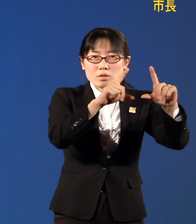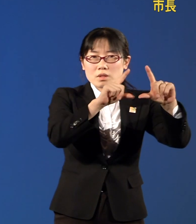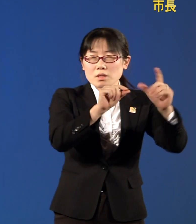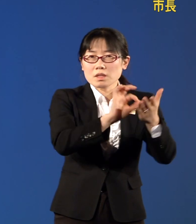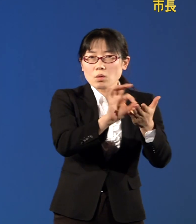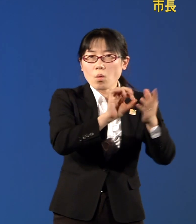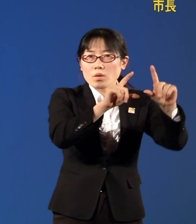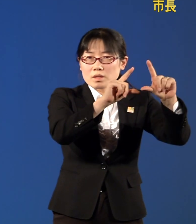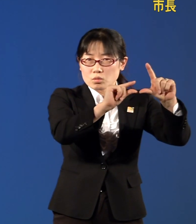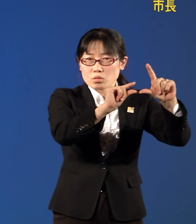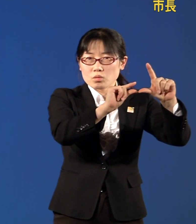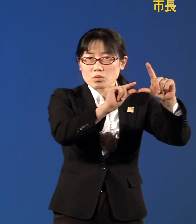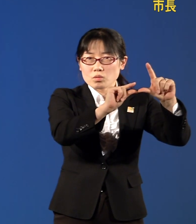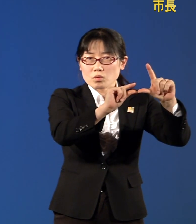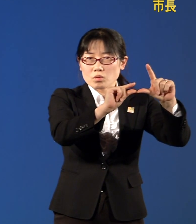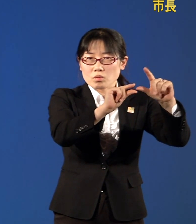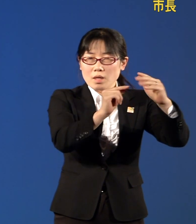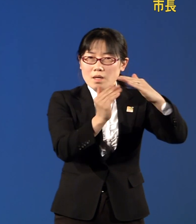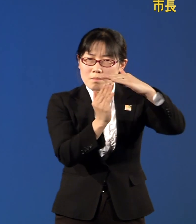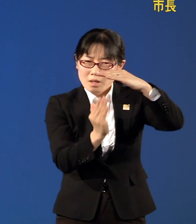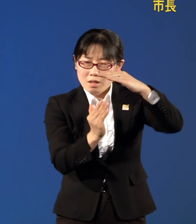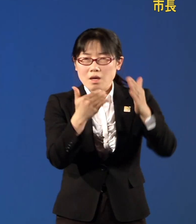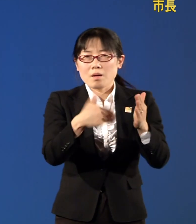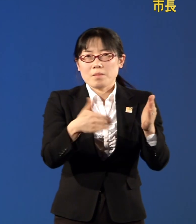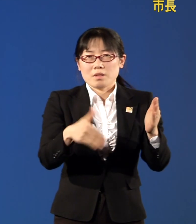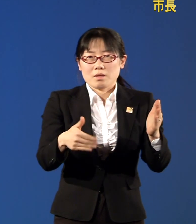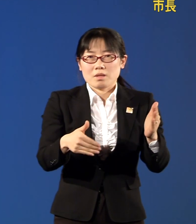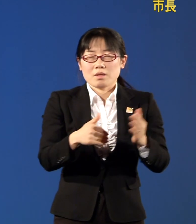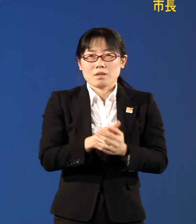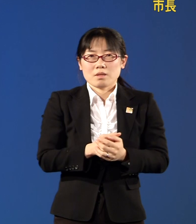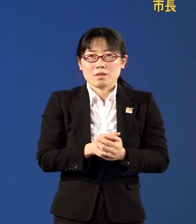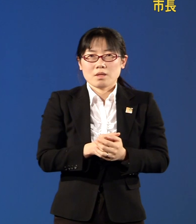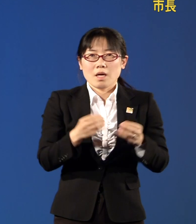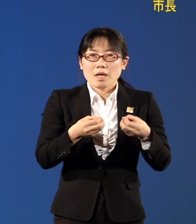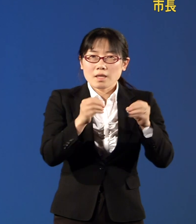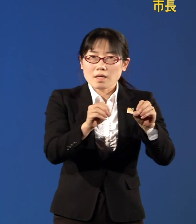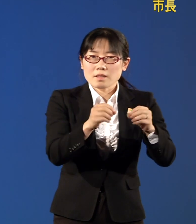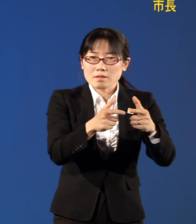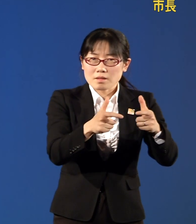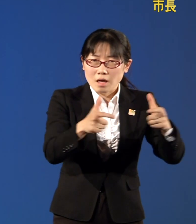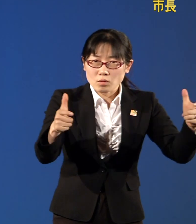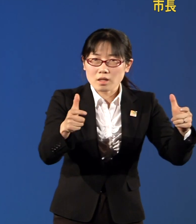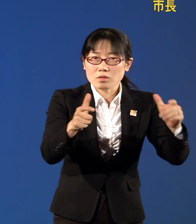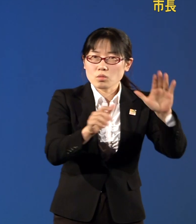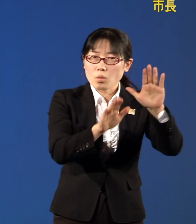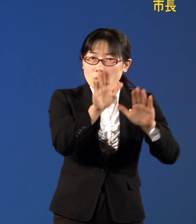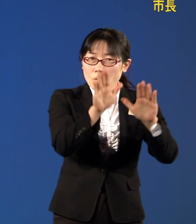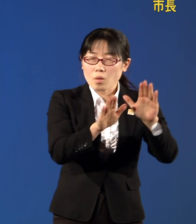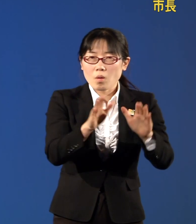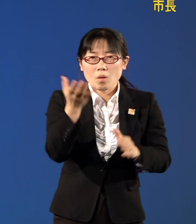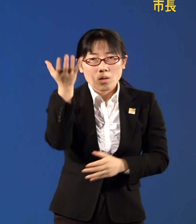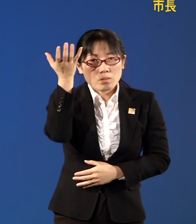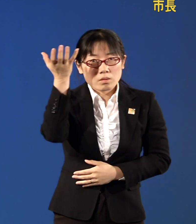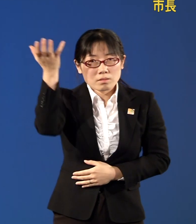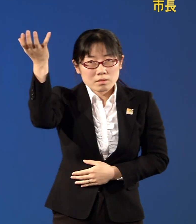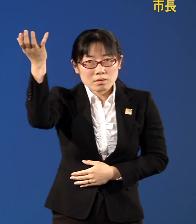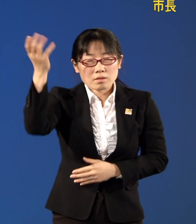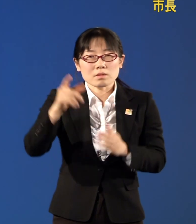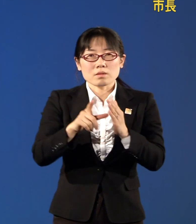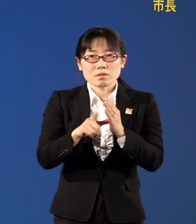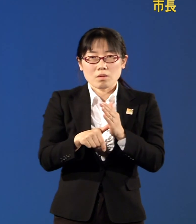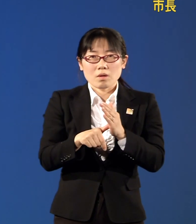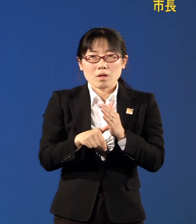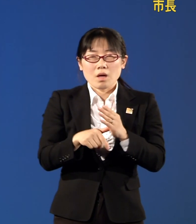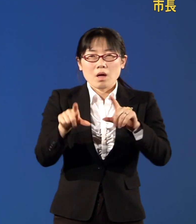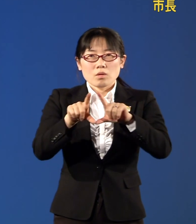はそこまで言っておりませんけれども、今後の感染拡大というようなことを、状況を踏まえるとですね、通